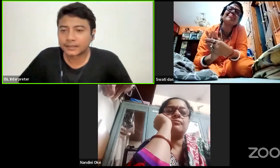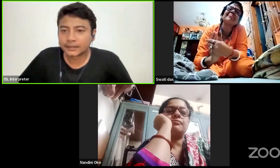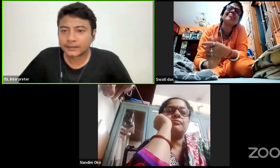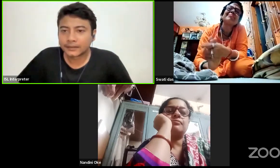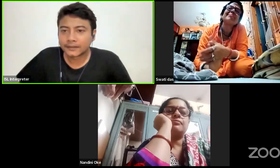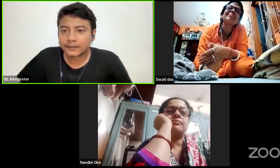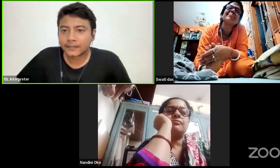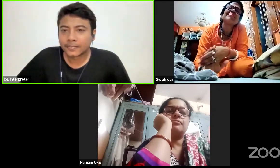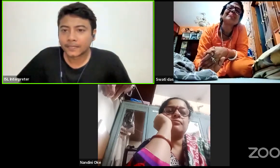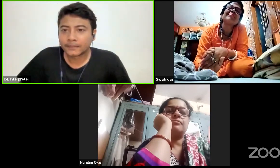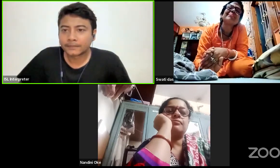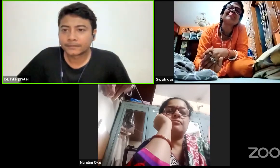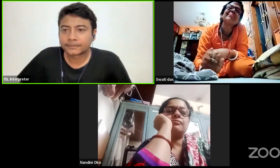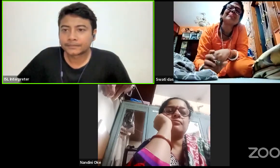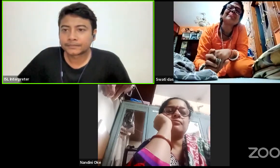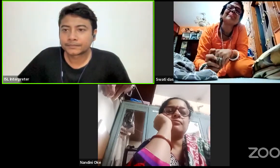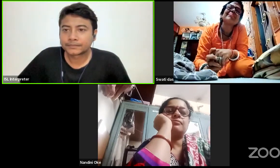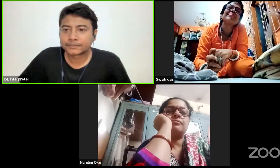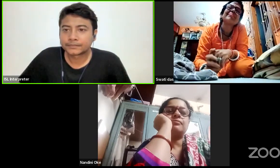देंगे?